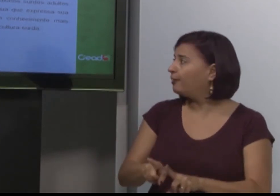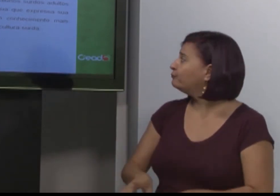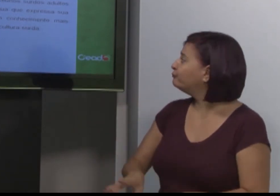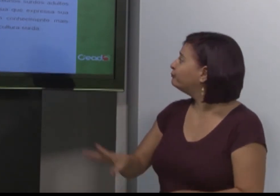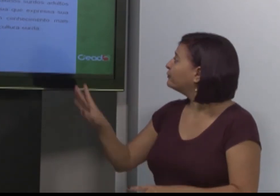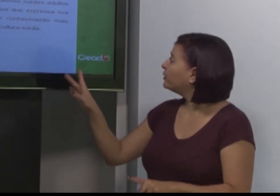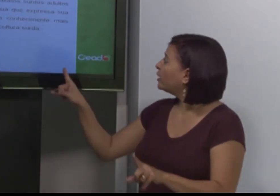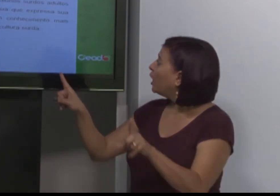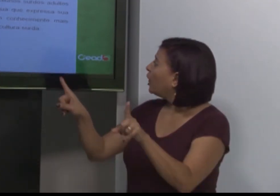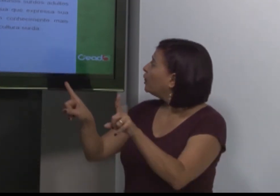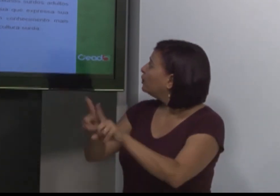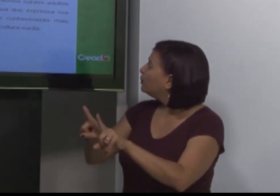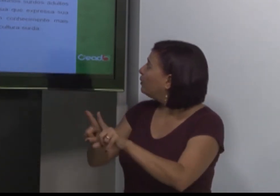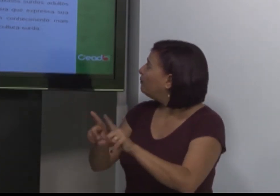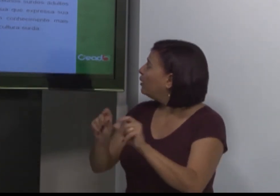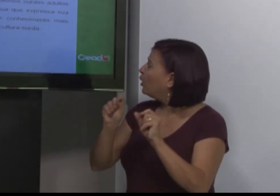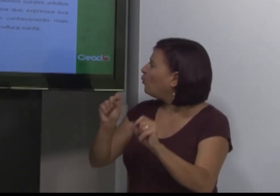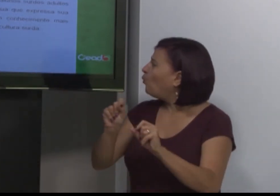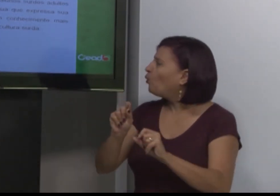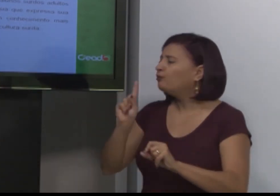a cultura surda,